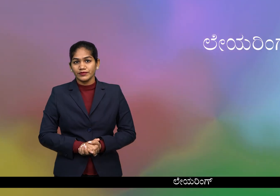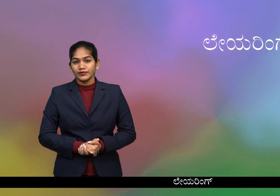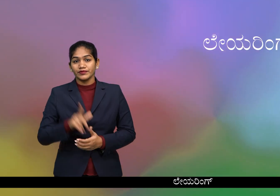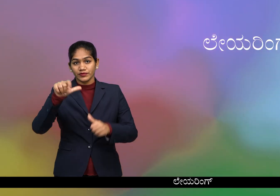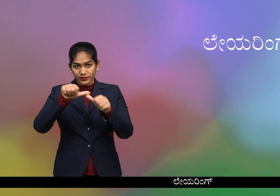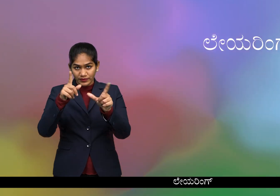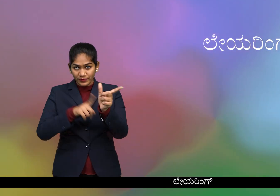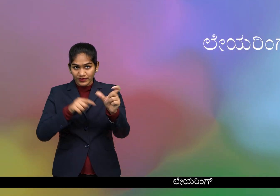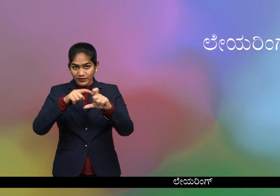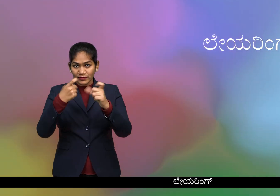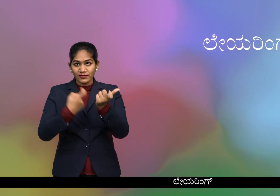ಲೇಯರಿಂಗ್